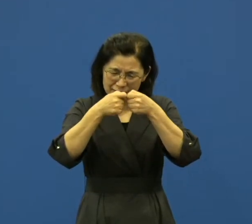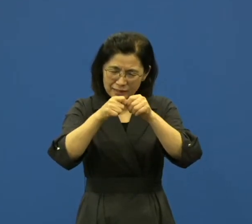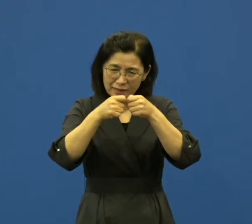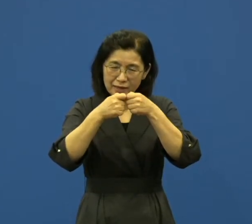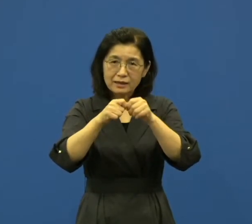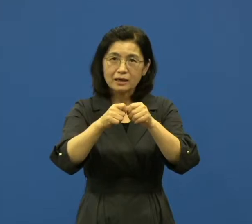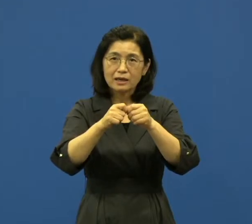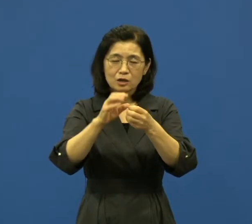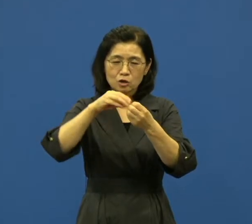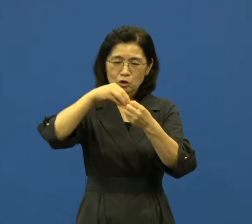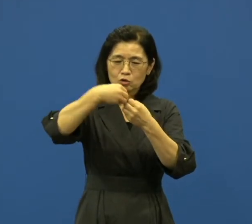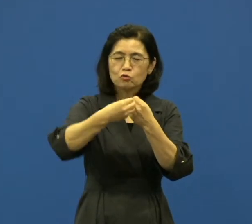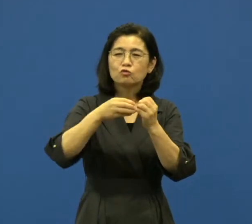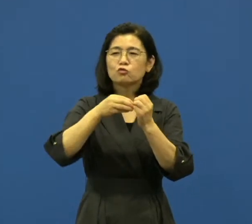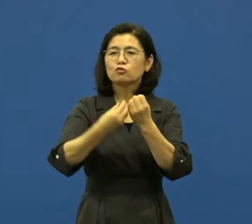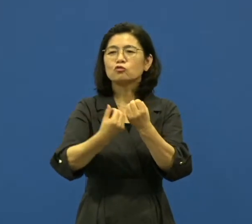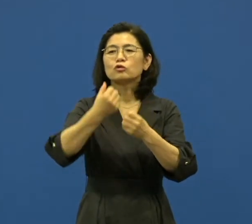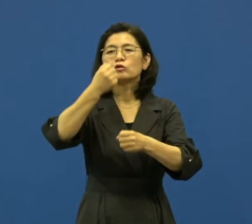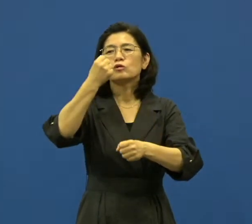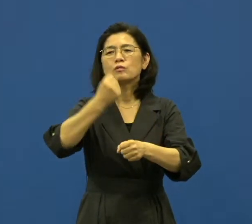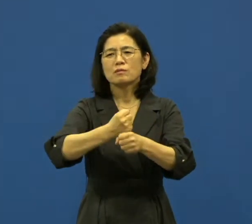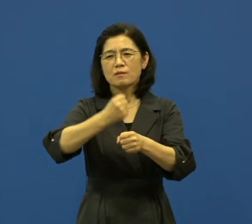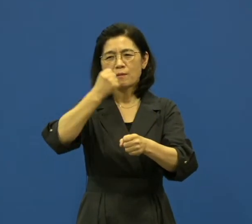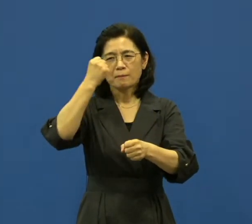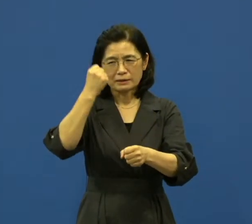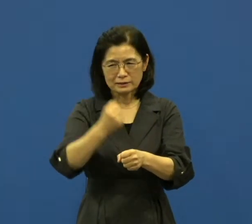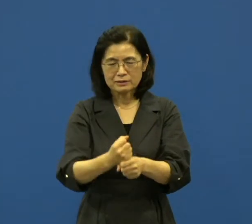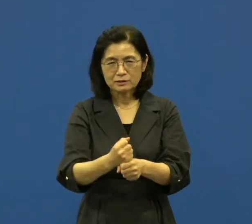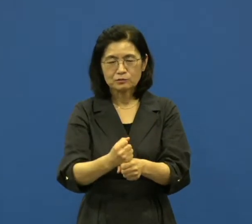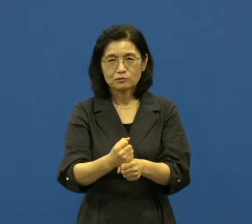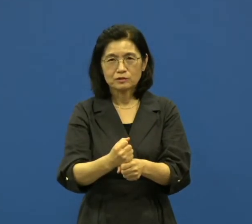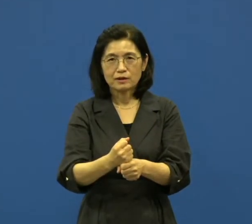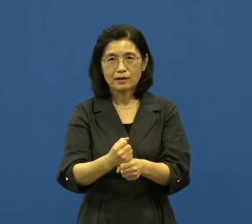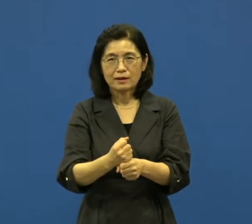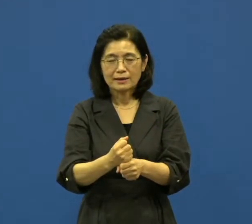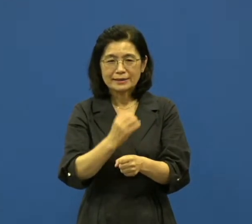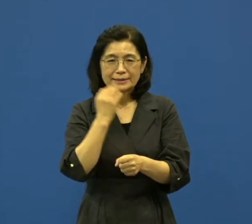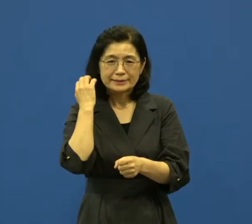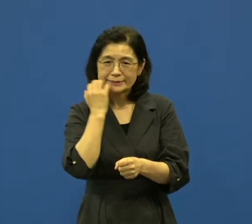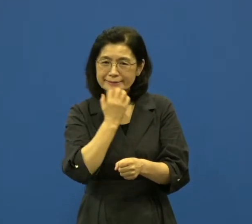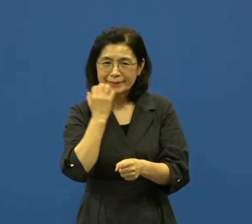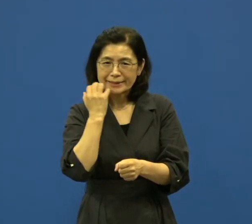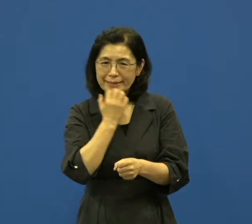섬세하게 입자 하나하나, 칼라 하나하나,